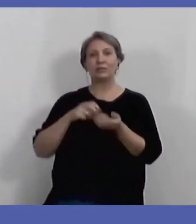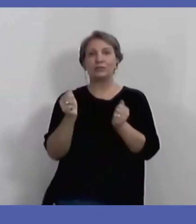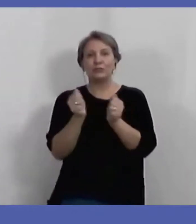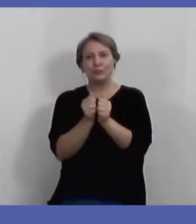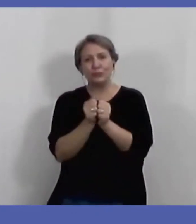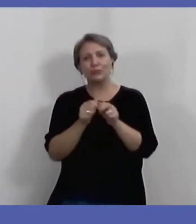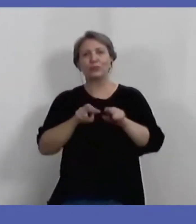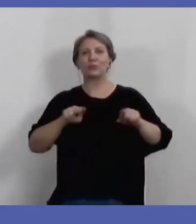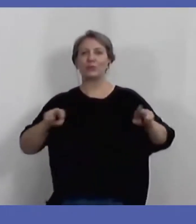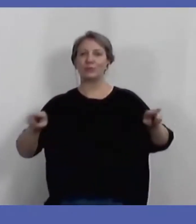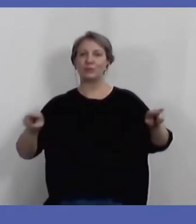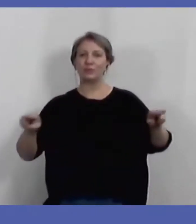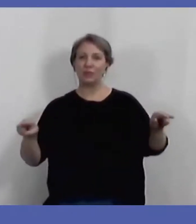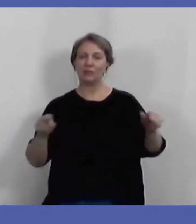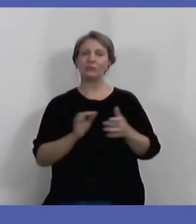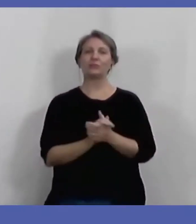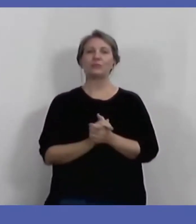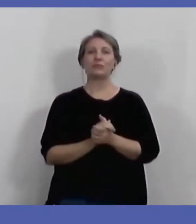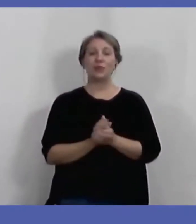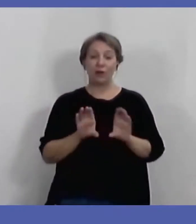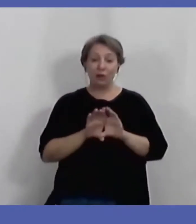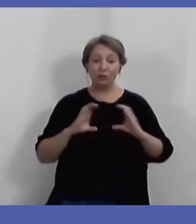guardado, um ambiente saudável,